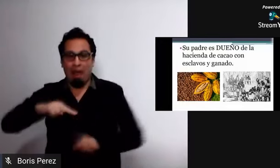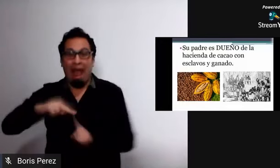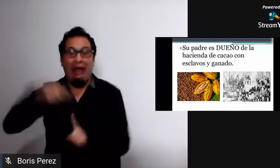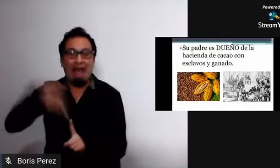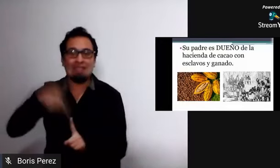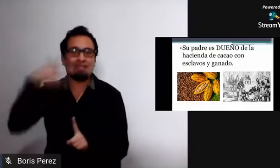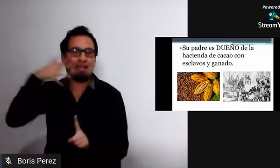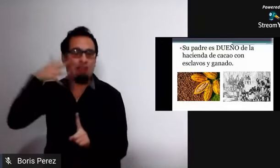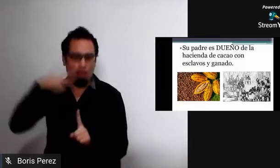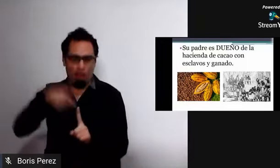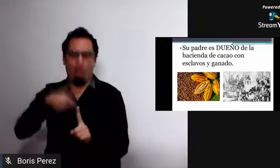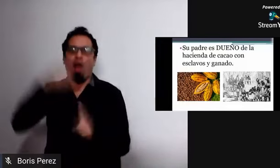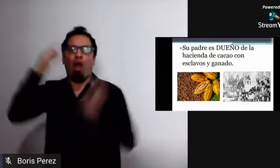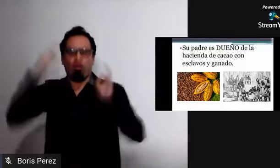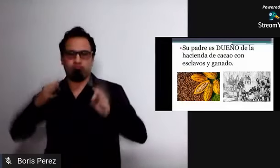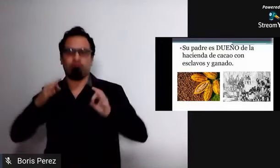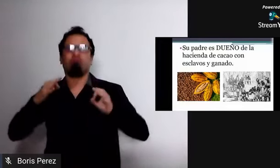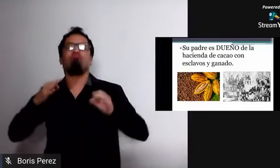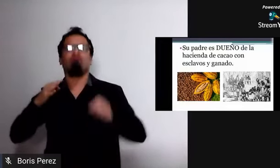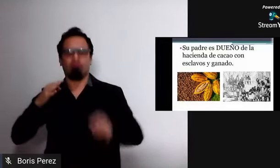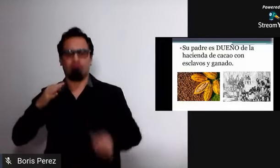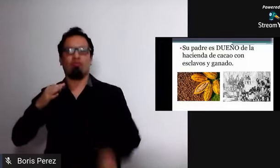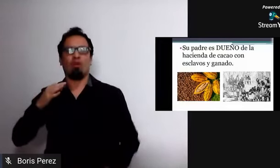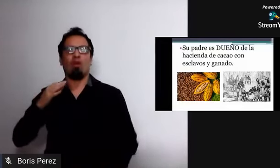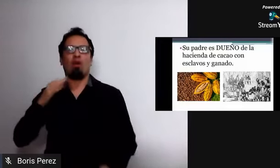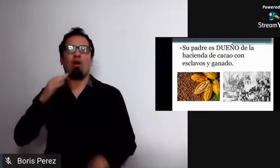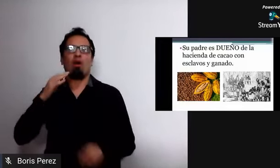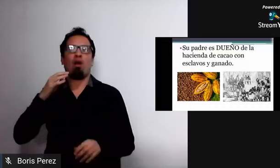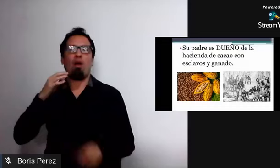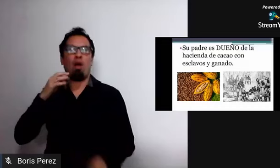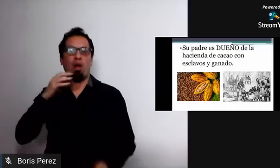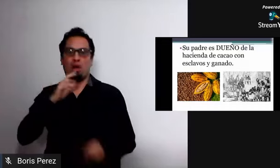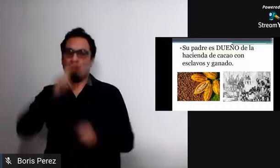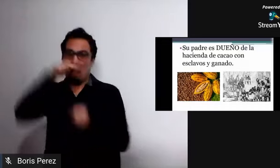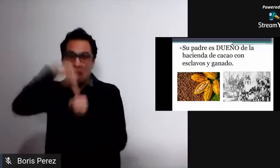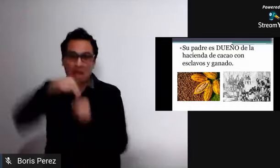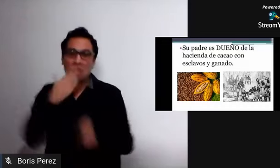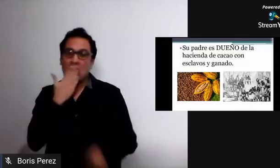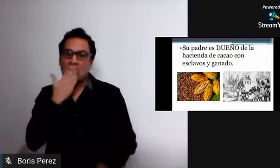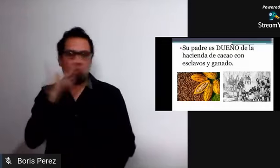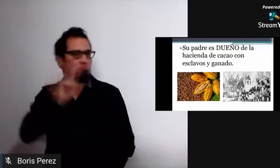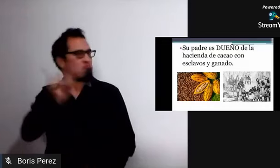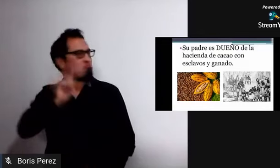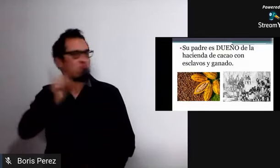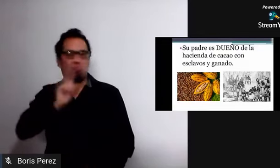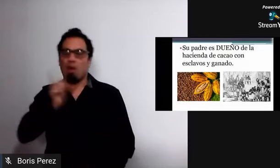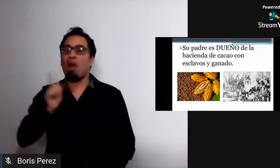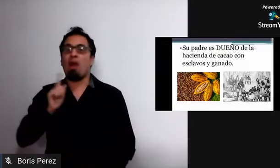momento de la historia acá en América, y con el pasar de los años,